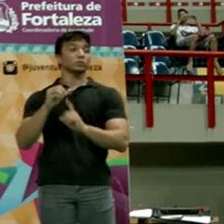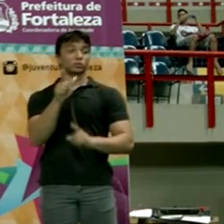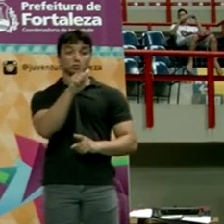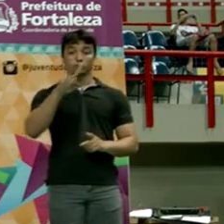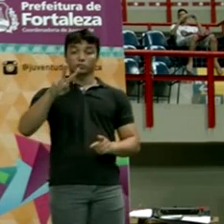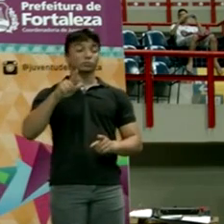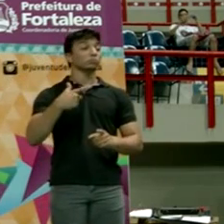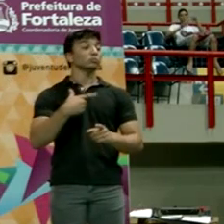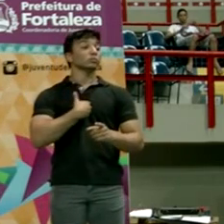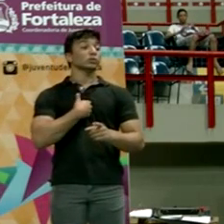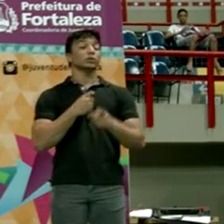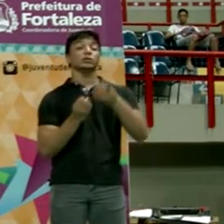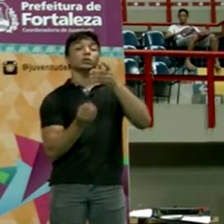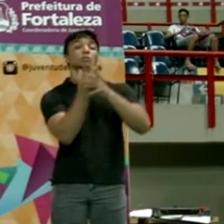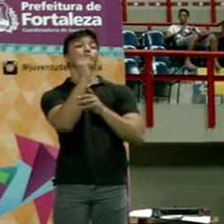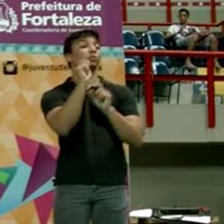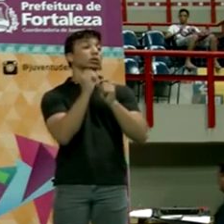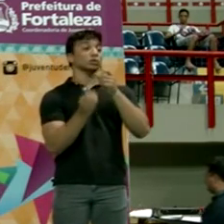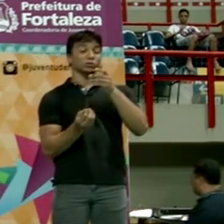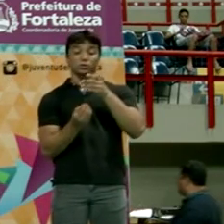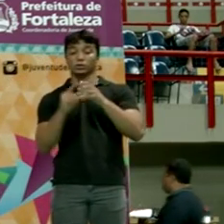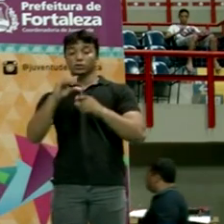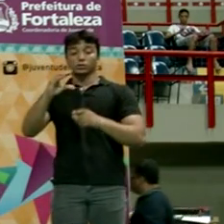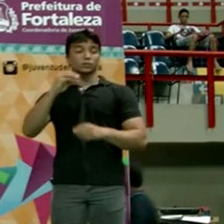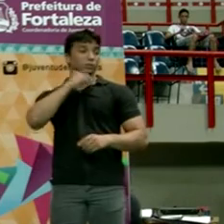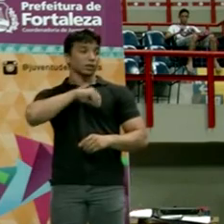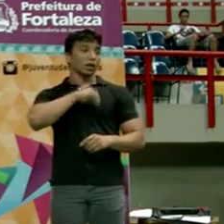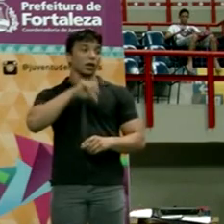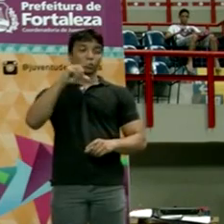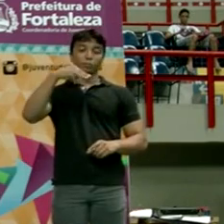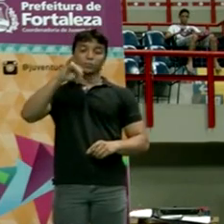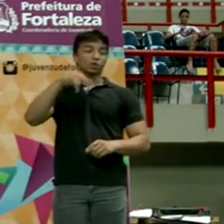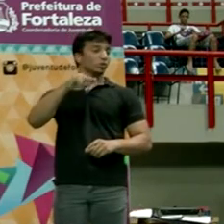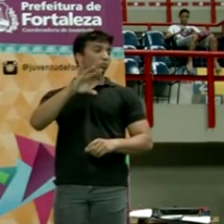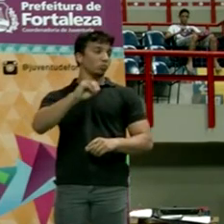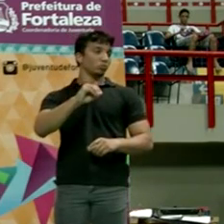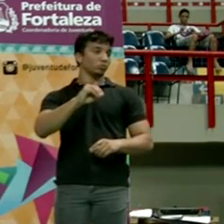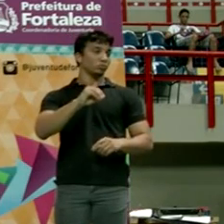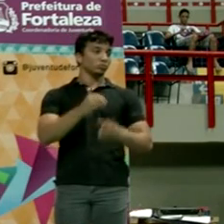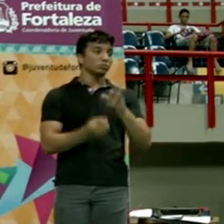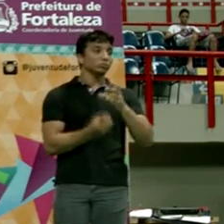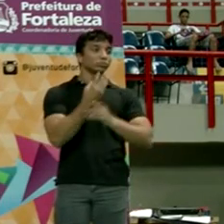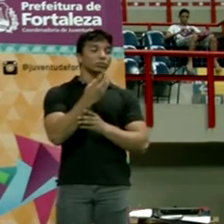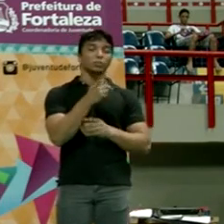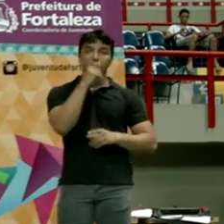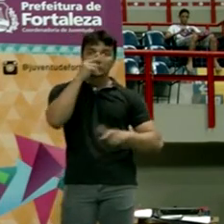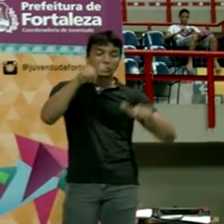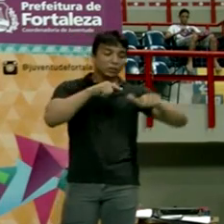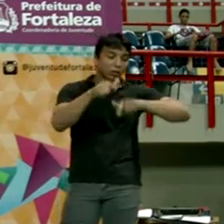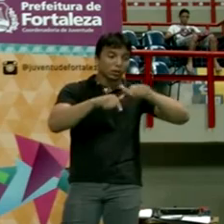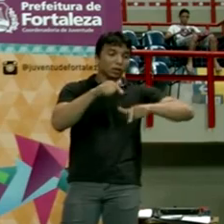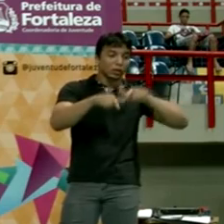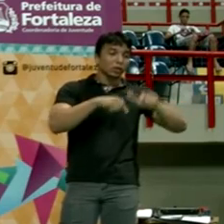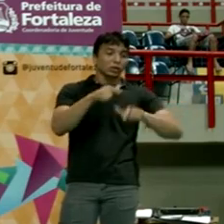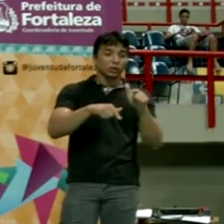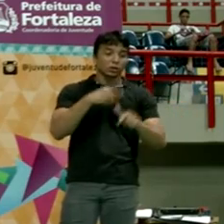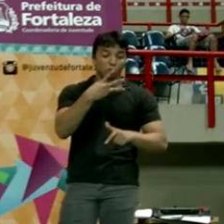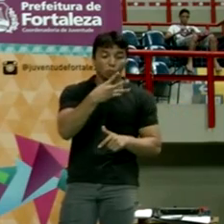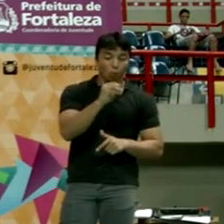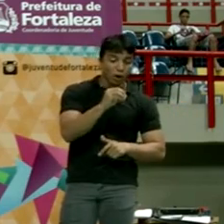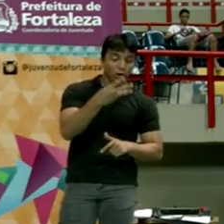Getúlio Vargas vai criar o salário mínimo. O trabalhador passou a